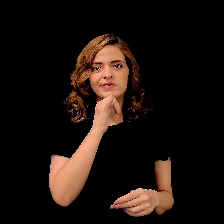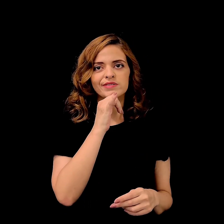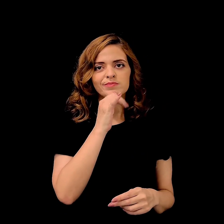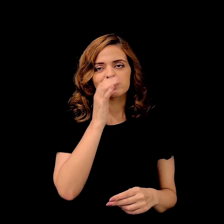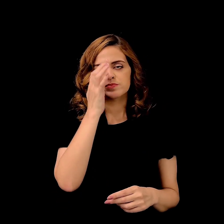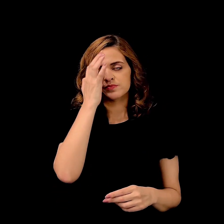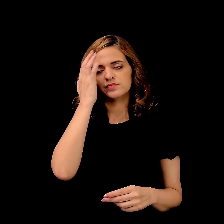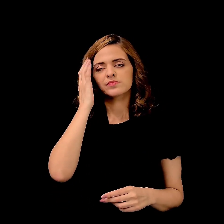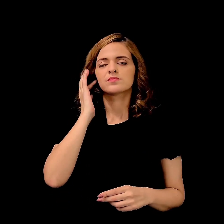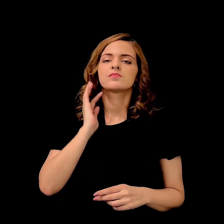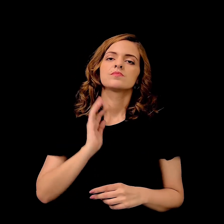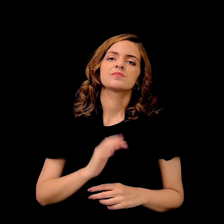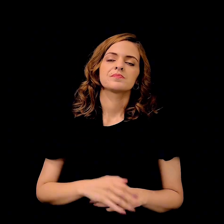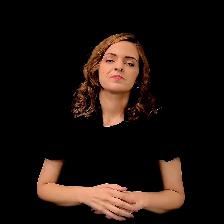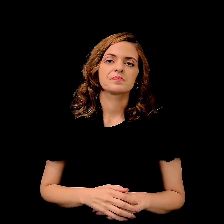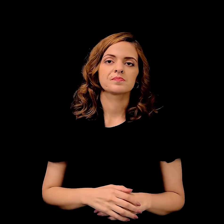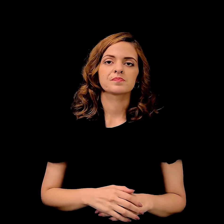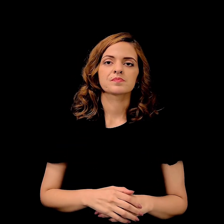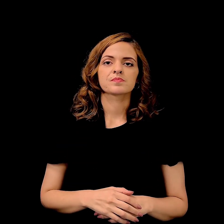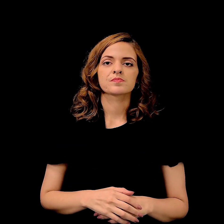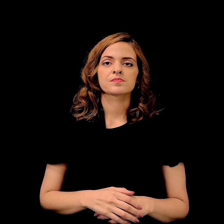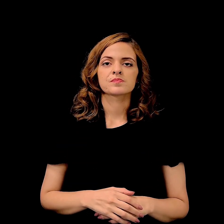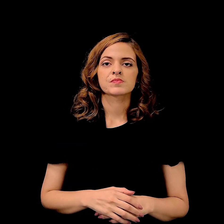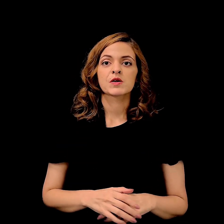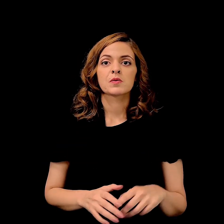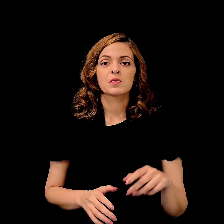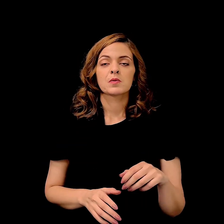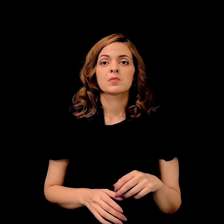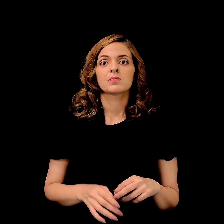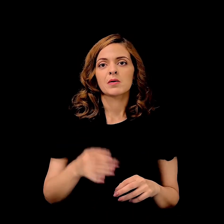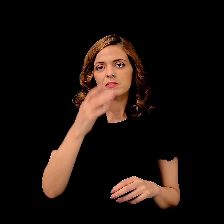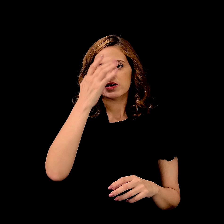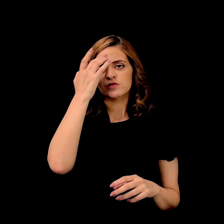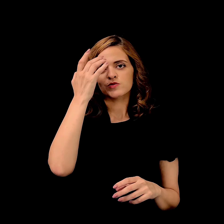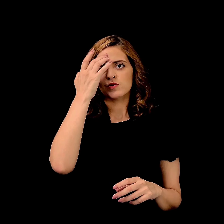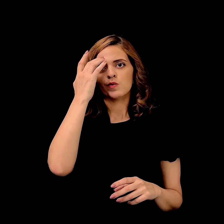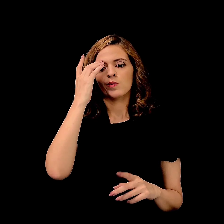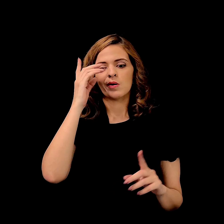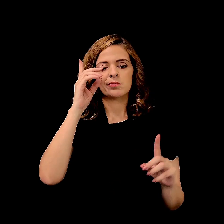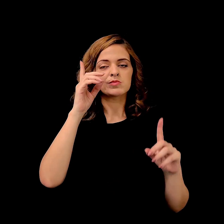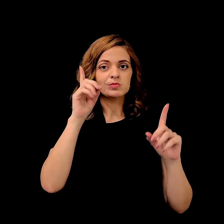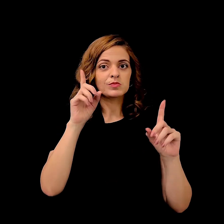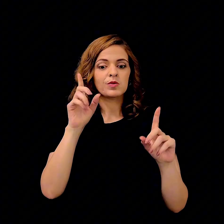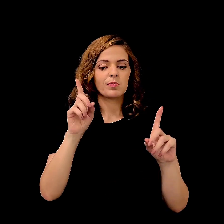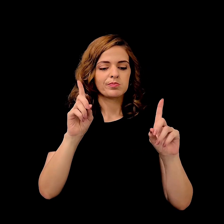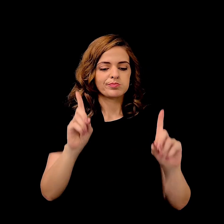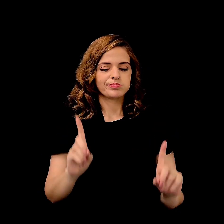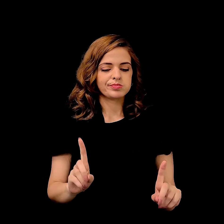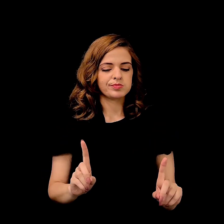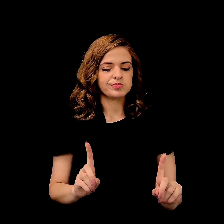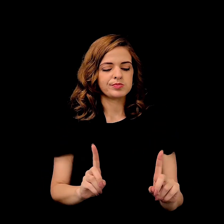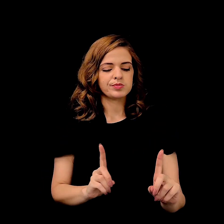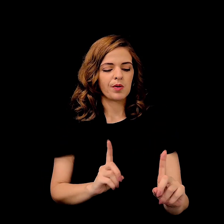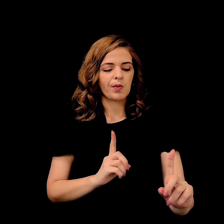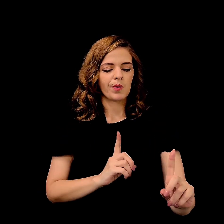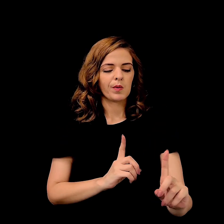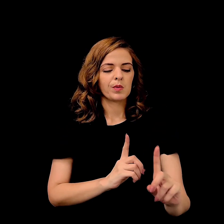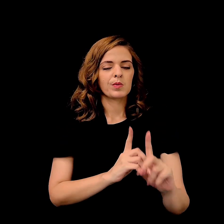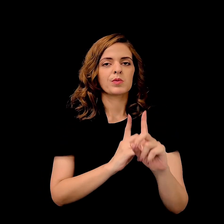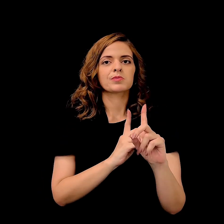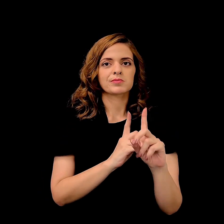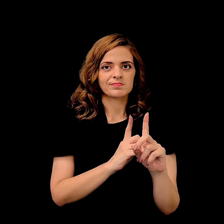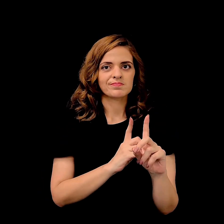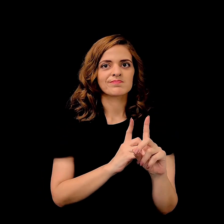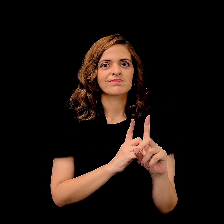uma pessoa encontra outra pessoa, quer dizer,